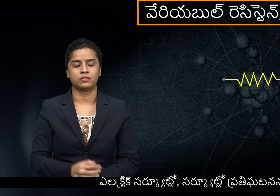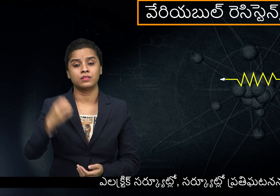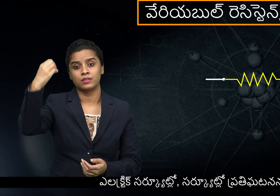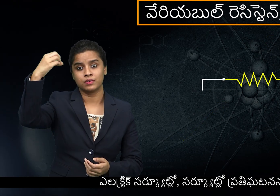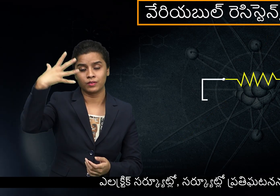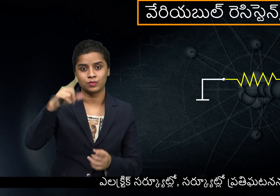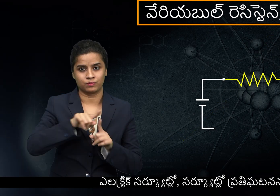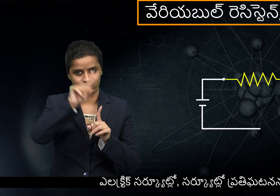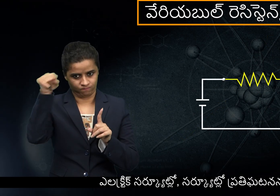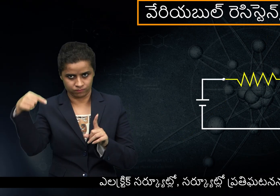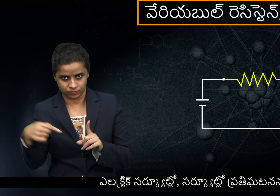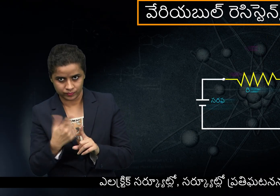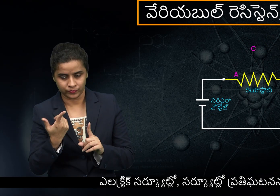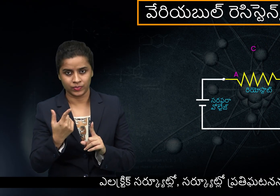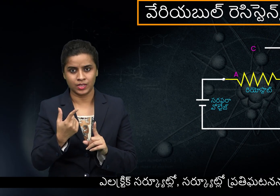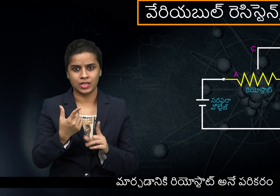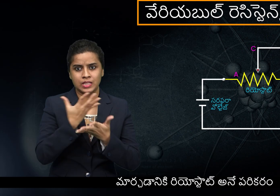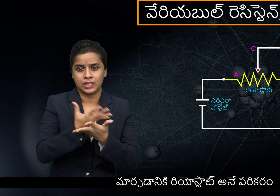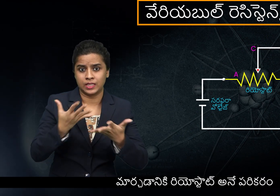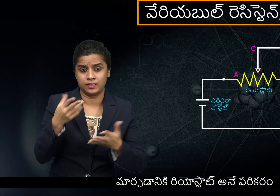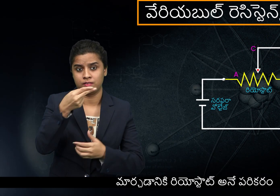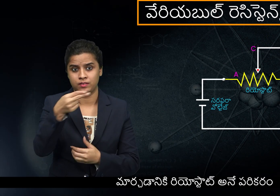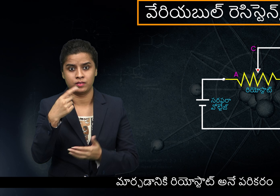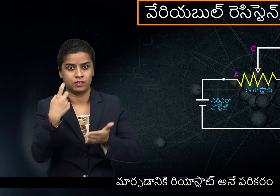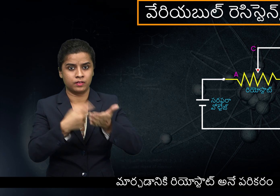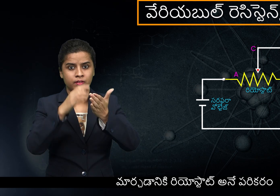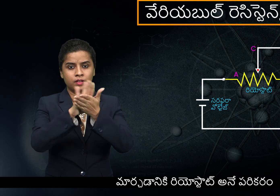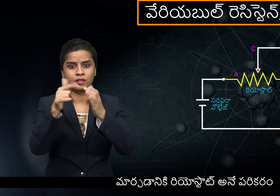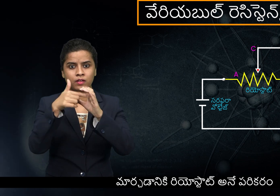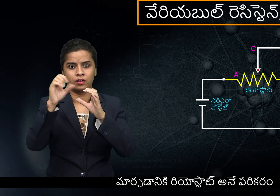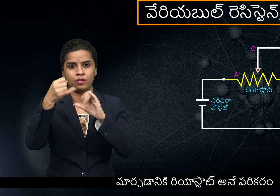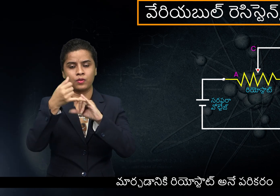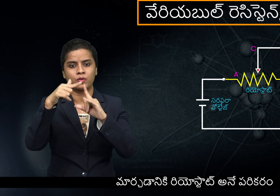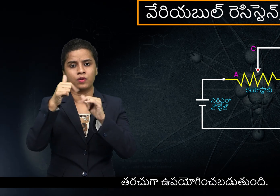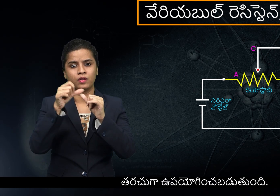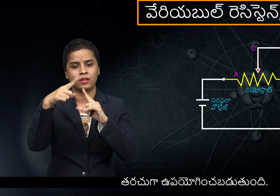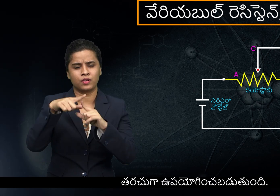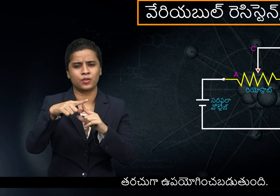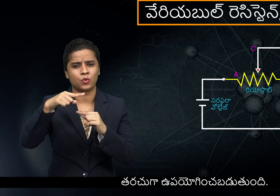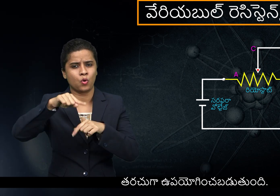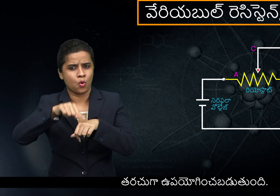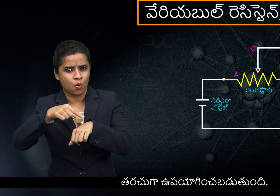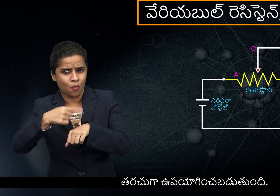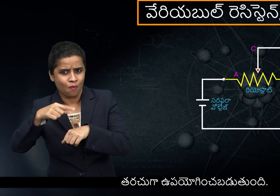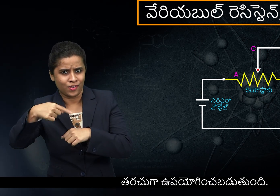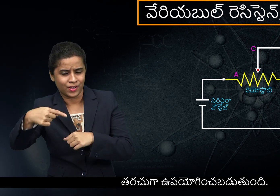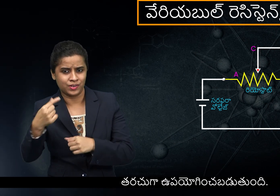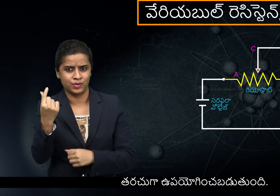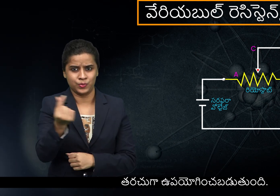ఎలక్ట్రిక్ సర్క్యూట్లో ప్రతిఘటనను మార్చడానికి రియోస్టాట్ అనే పరికరం తరచుగా